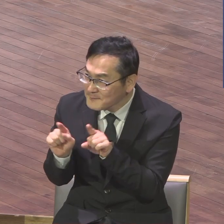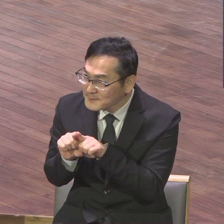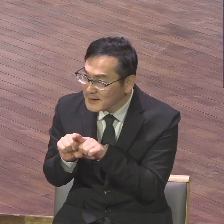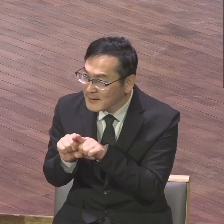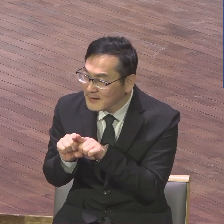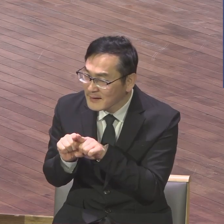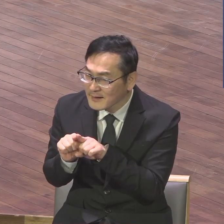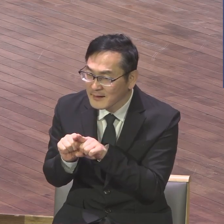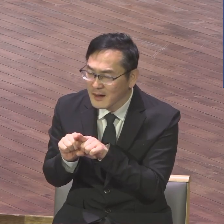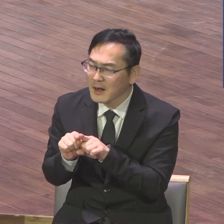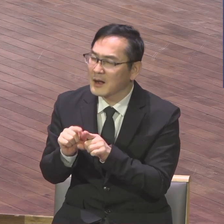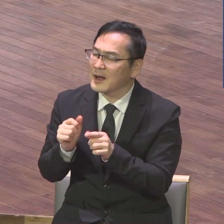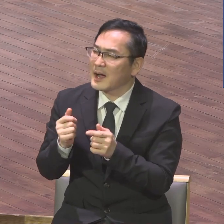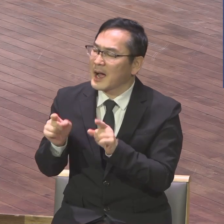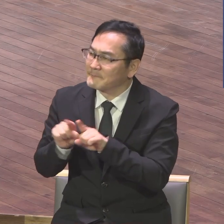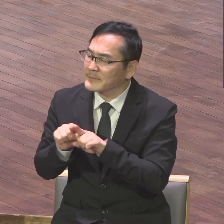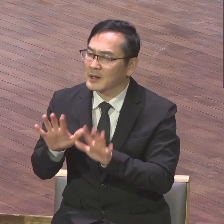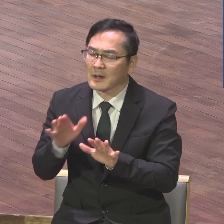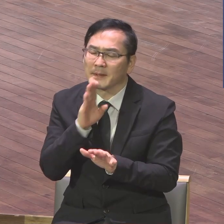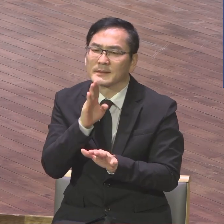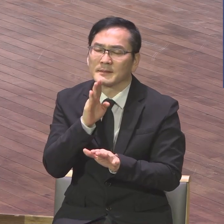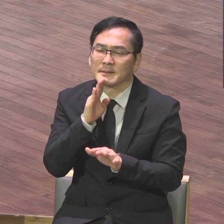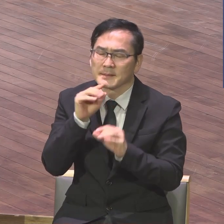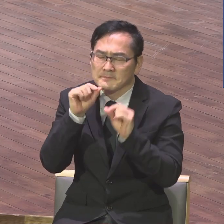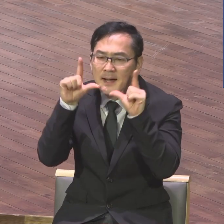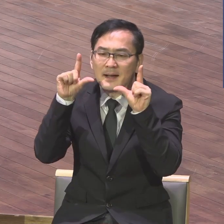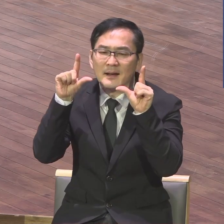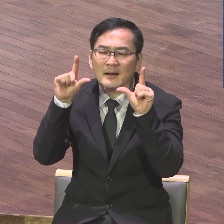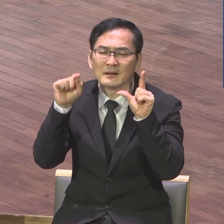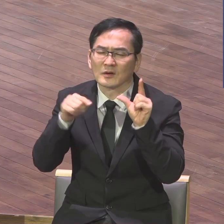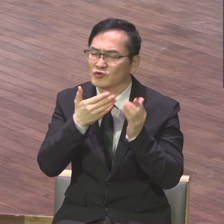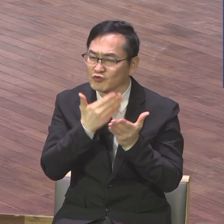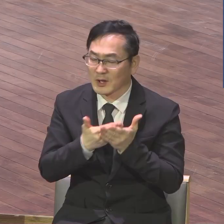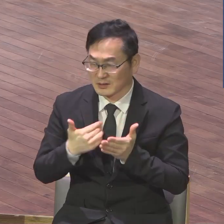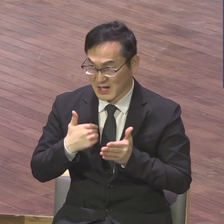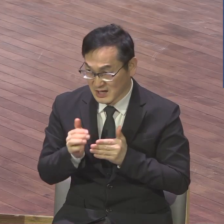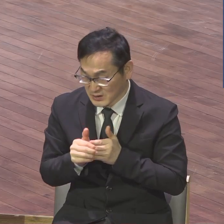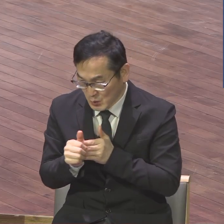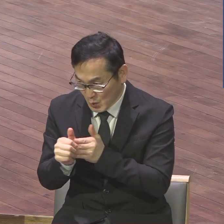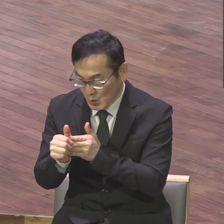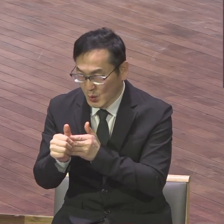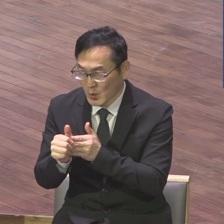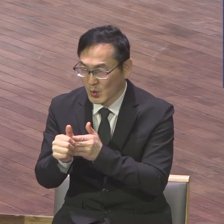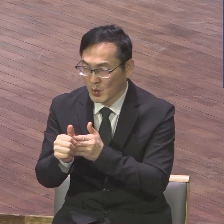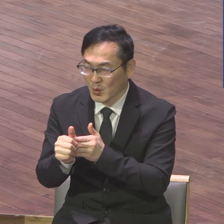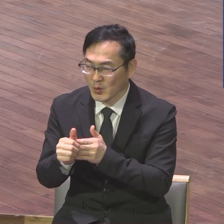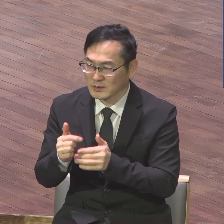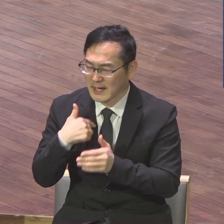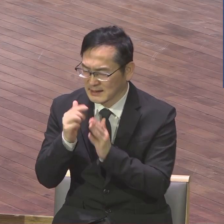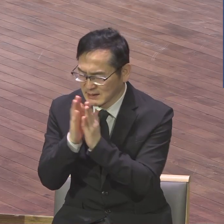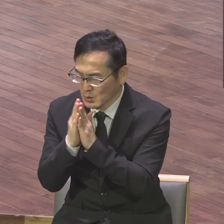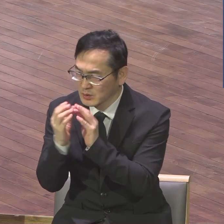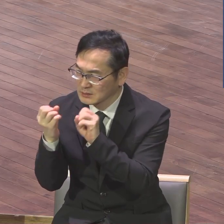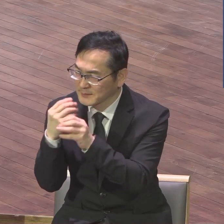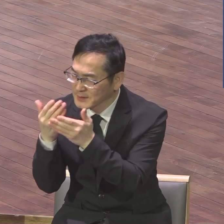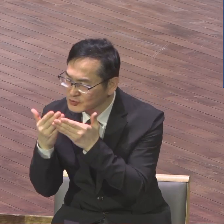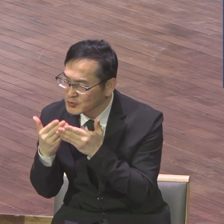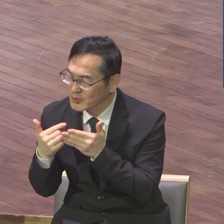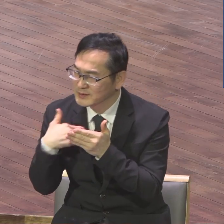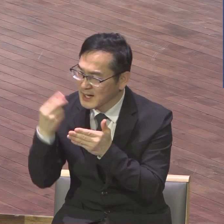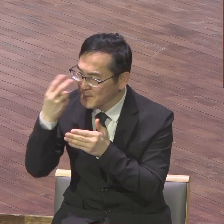체험하느냐? 주님이 내 길을 인도하시네. 주님이 내 길을 들으시네. 주님께서